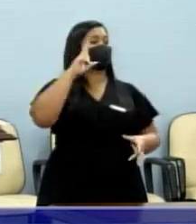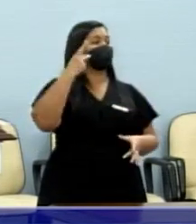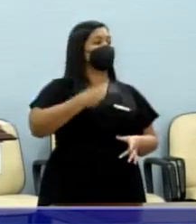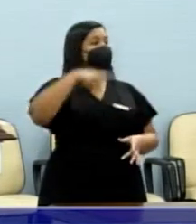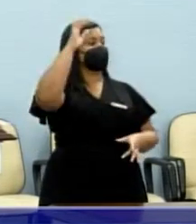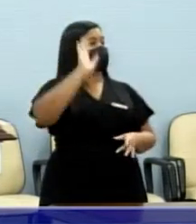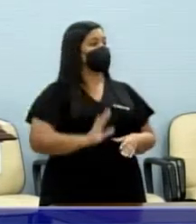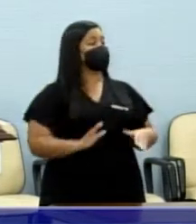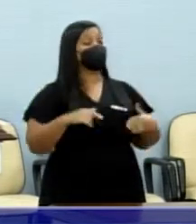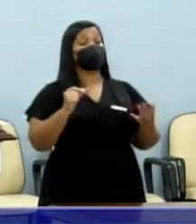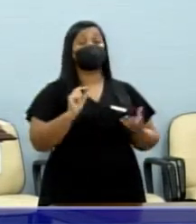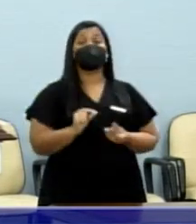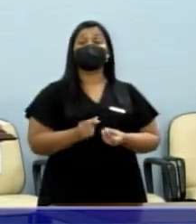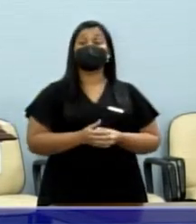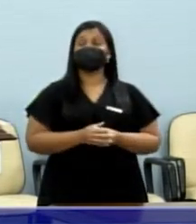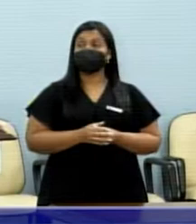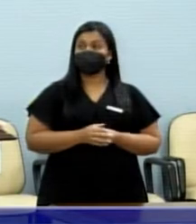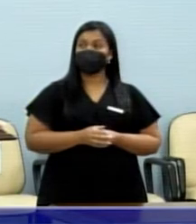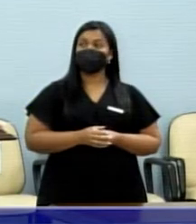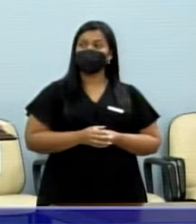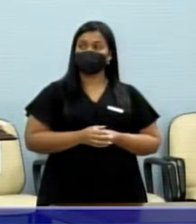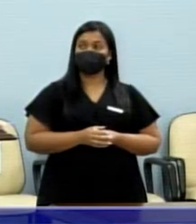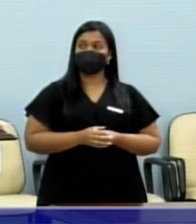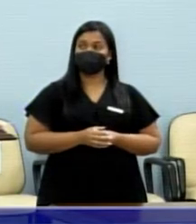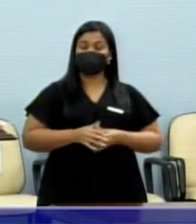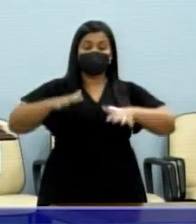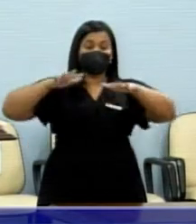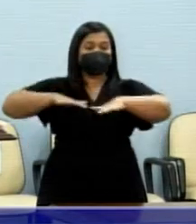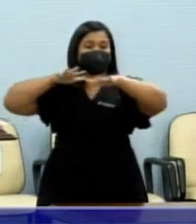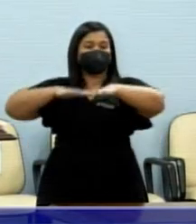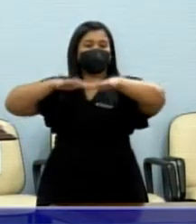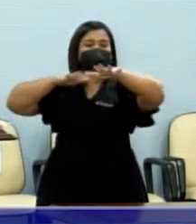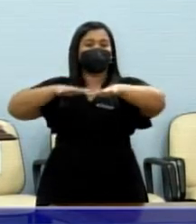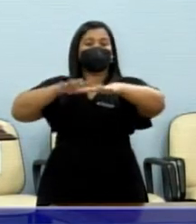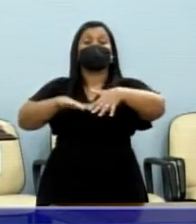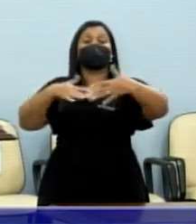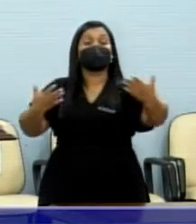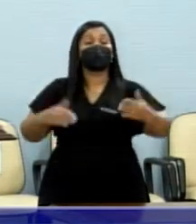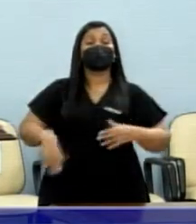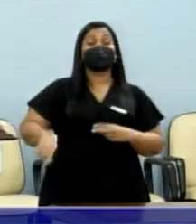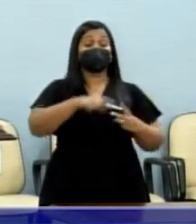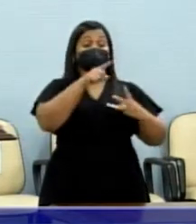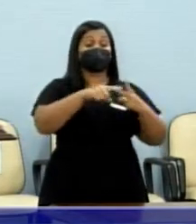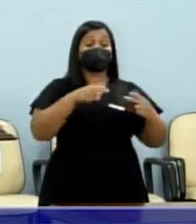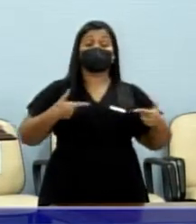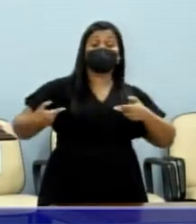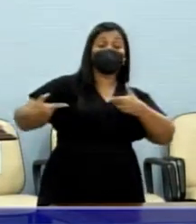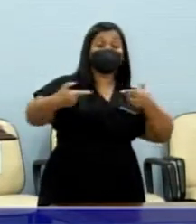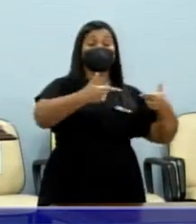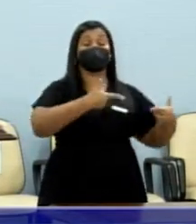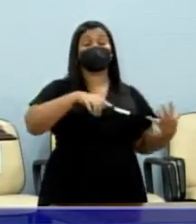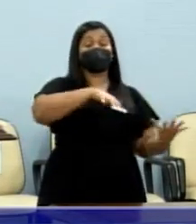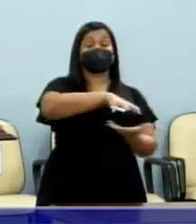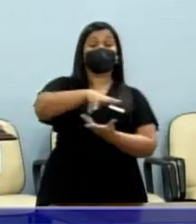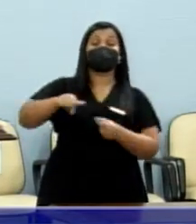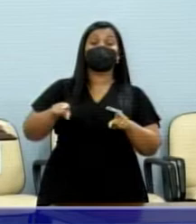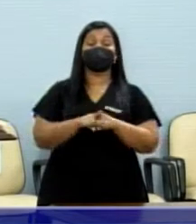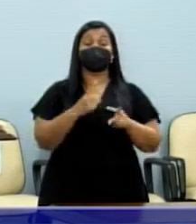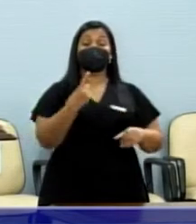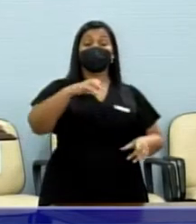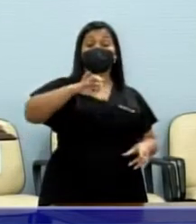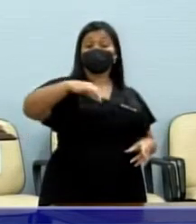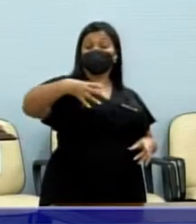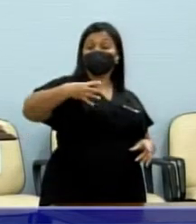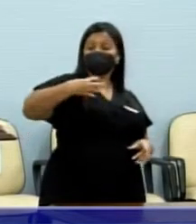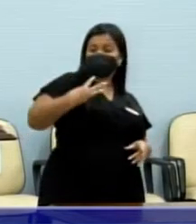brasileira. O envio da sua militância na Segunda Guerra Mundial. Os militantes do partido, em 1943,